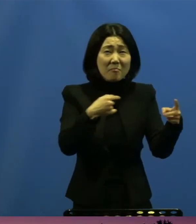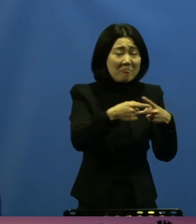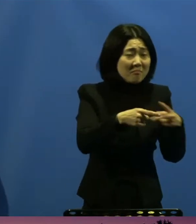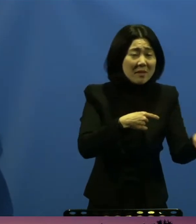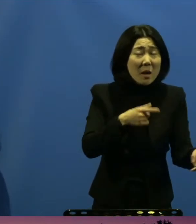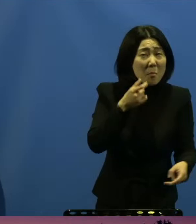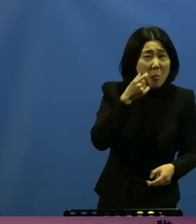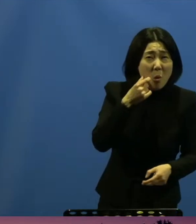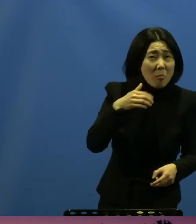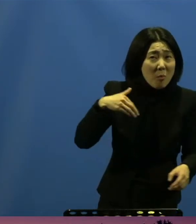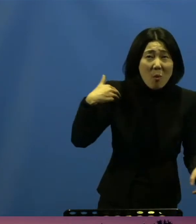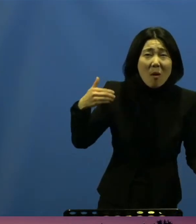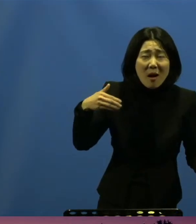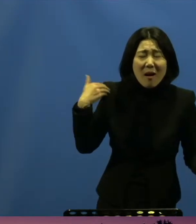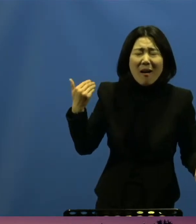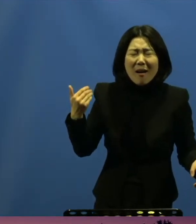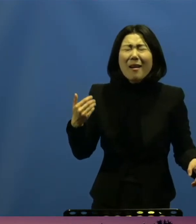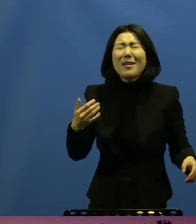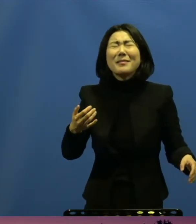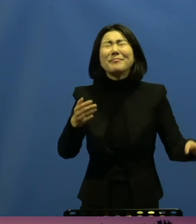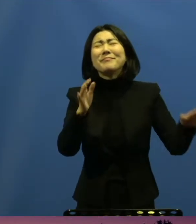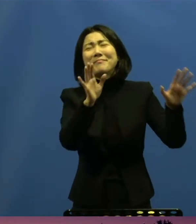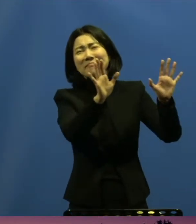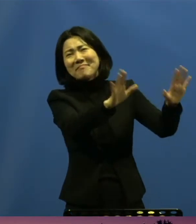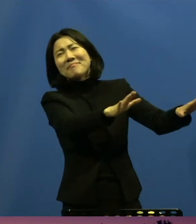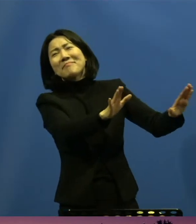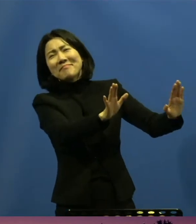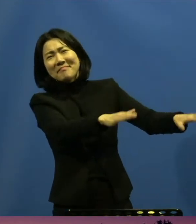날 놀라줘도